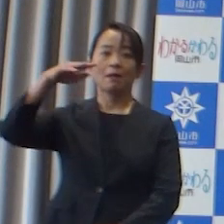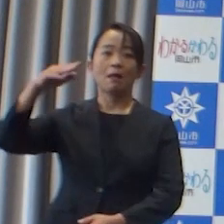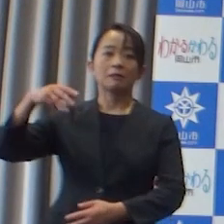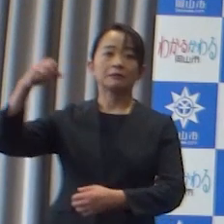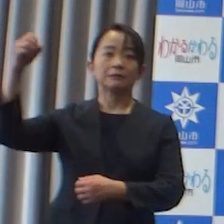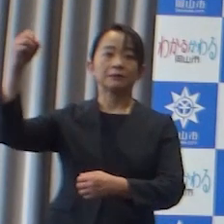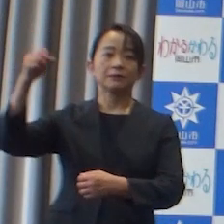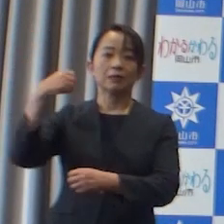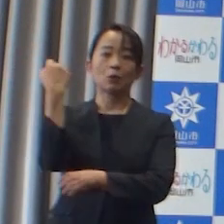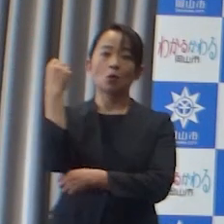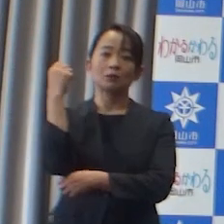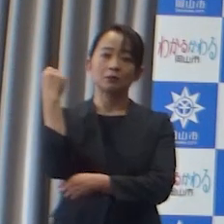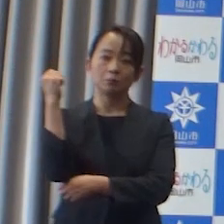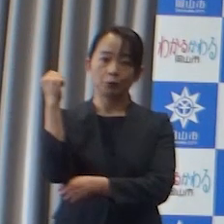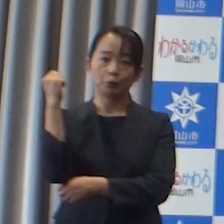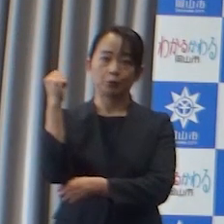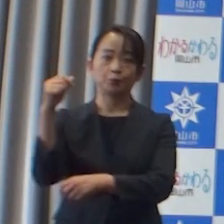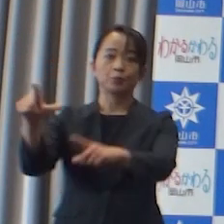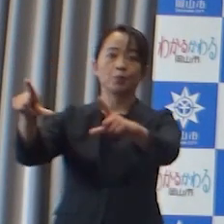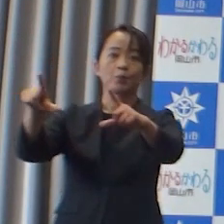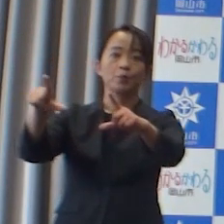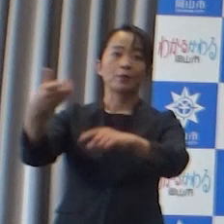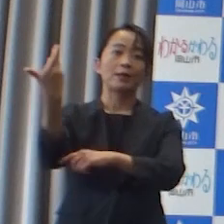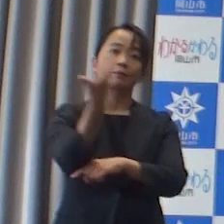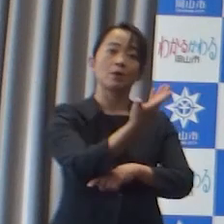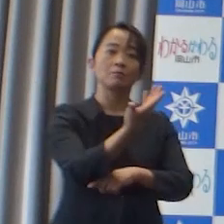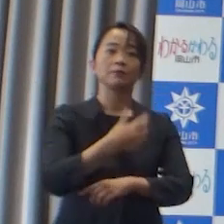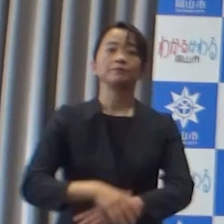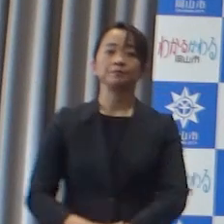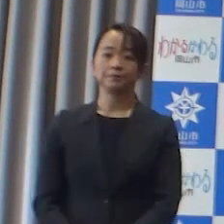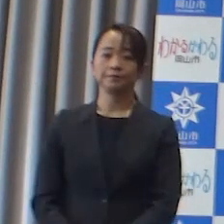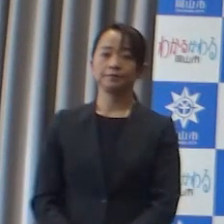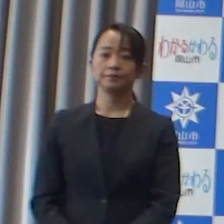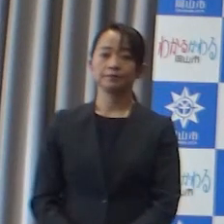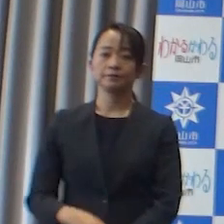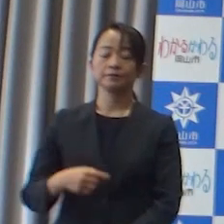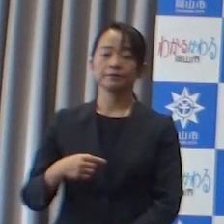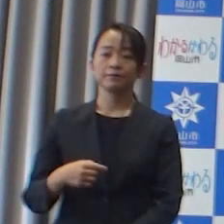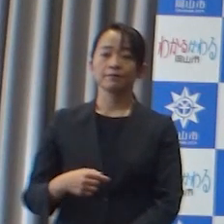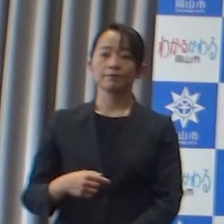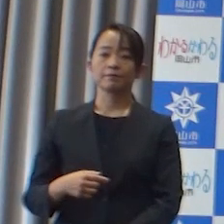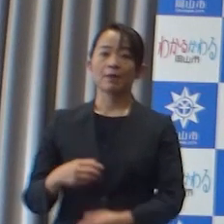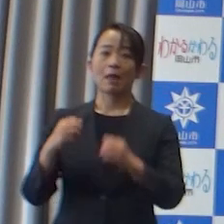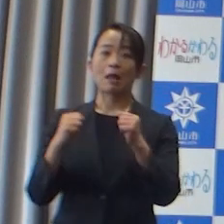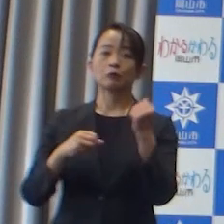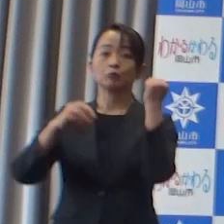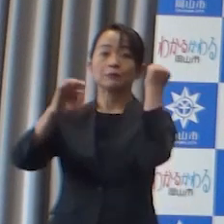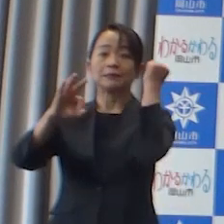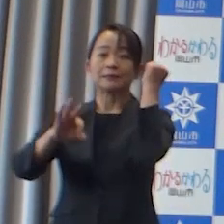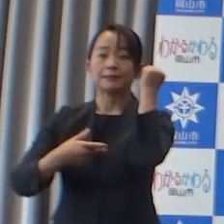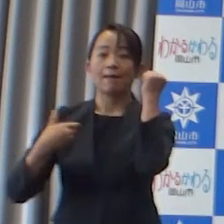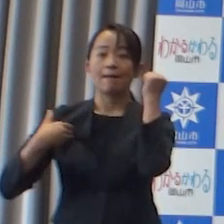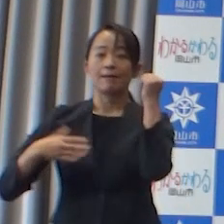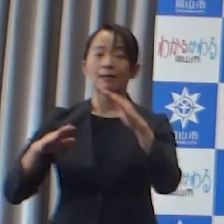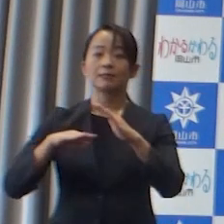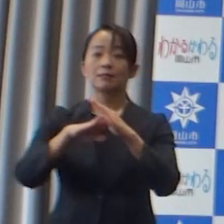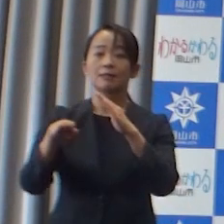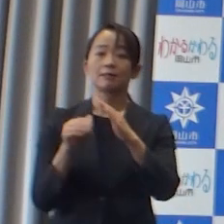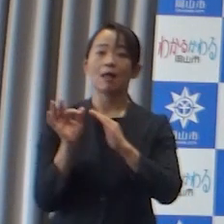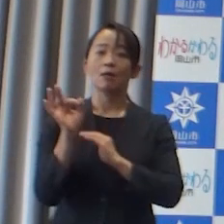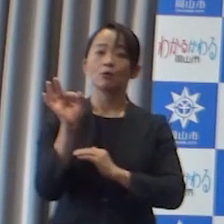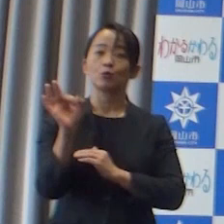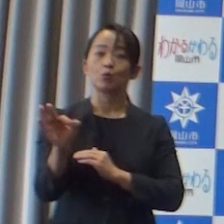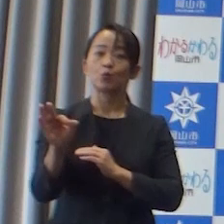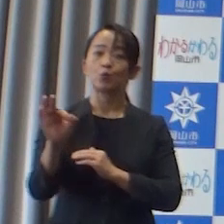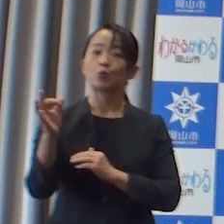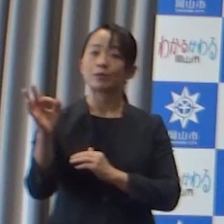産業新聞三宅です。おはようございます。おはようございます。私から1点、住民税非課税世帯の給付金の